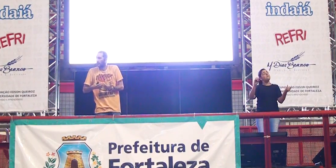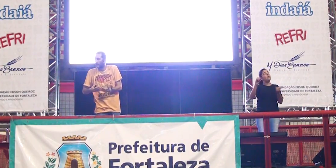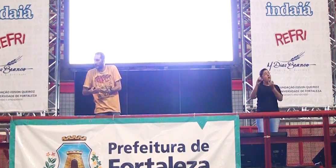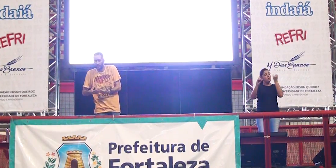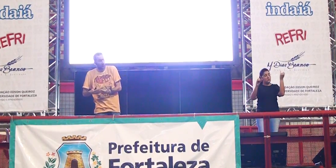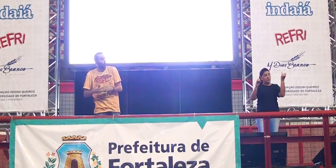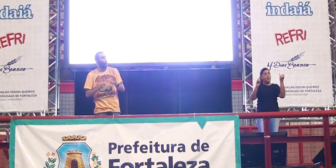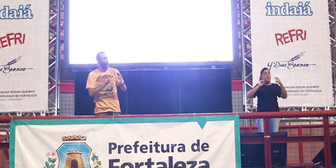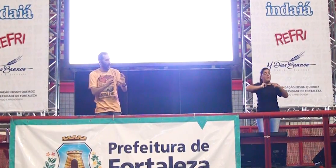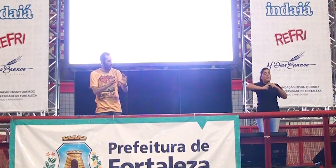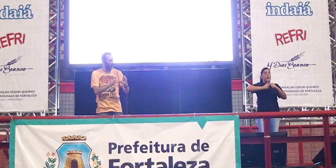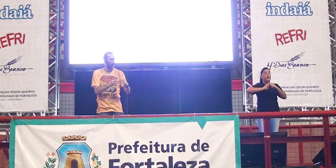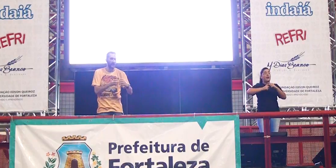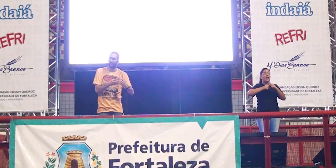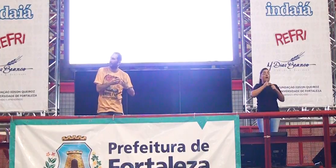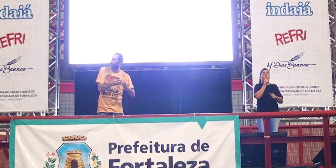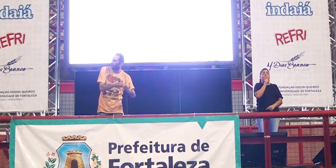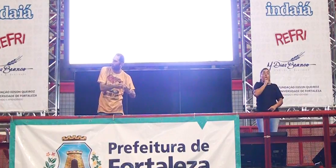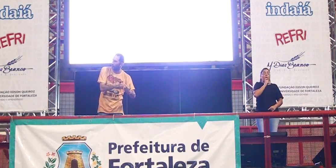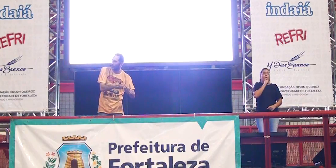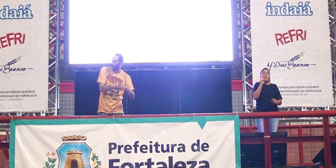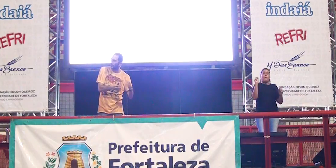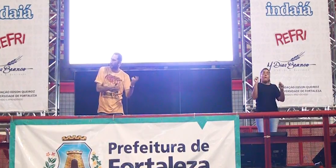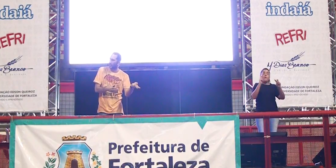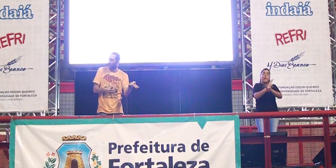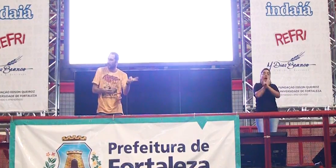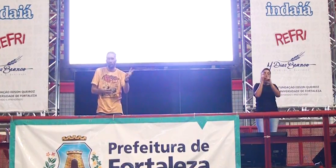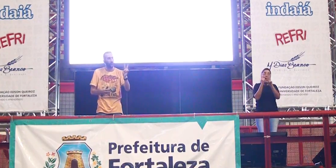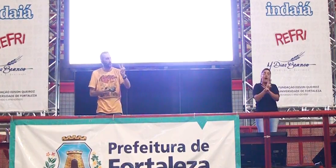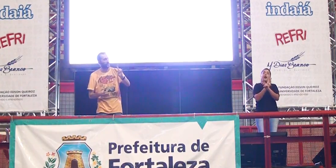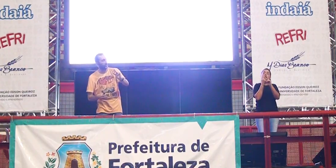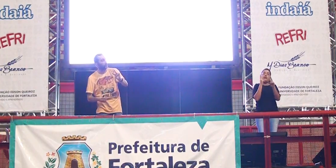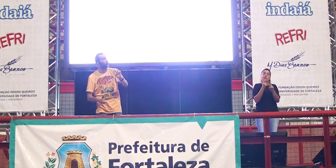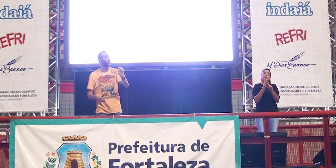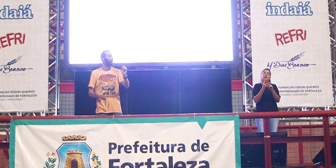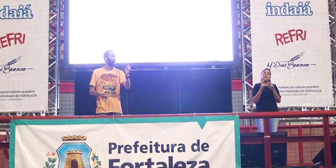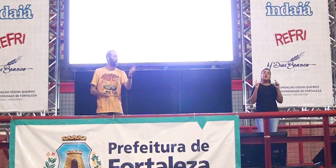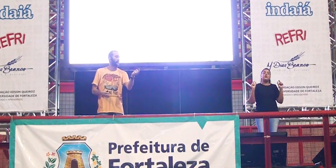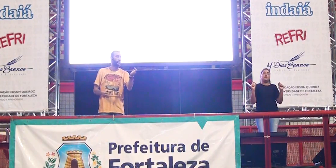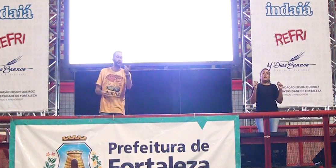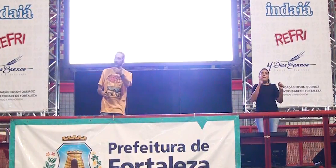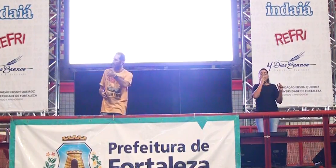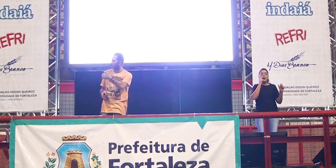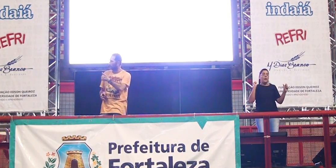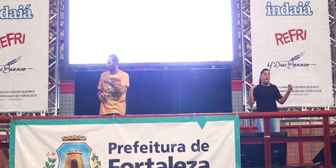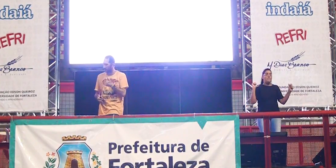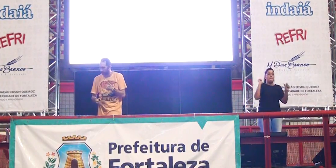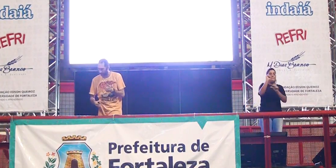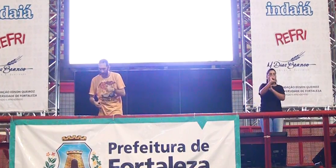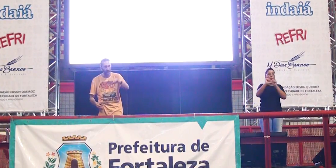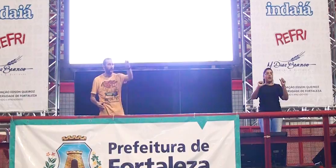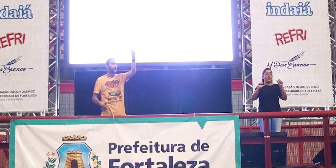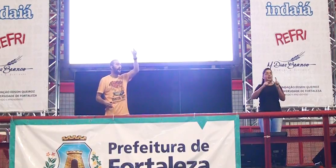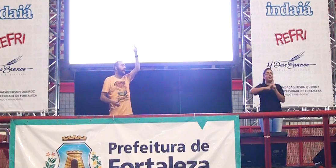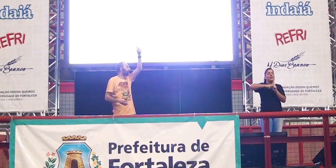e importante. O ar é rarefeito, gerando um processo de inversão de